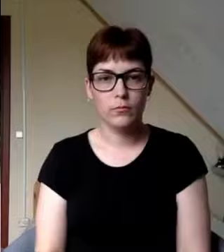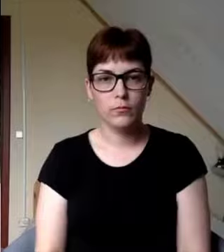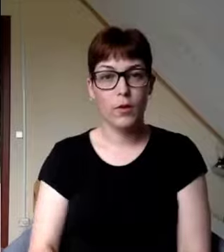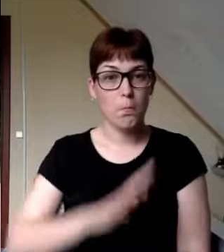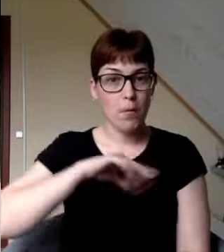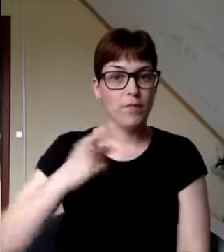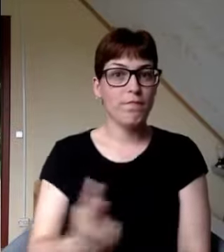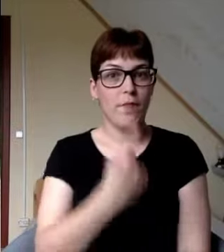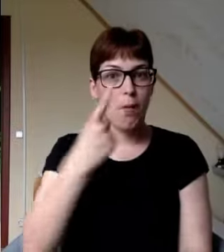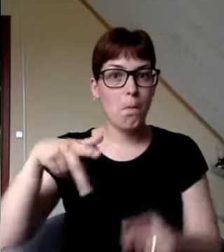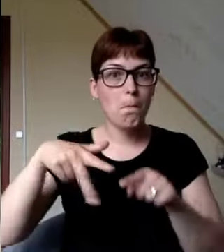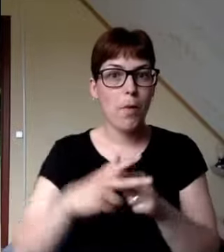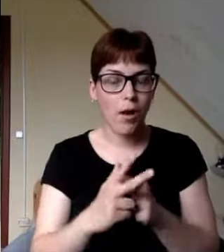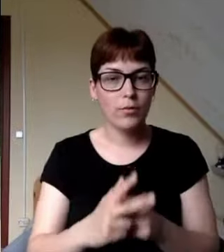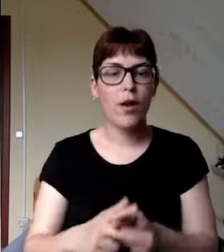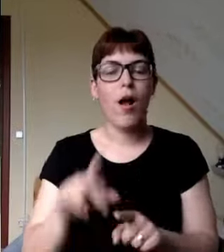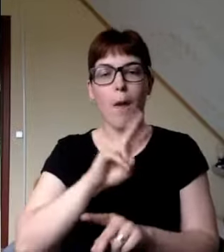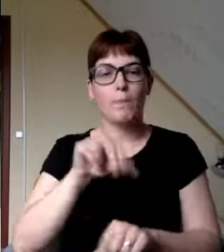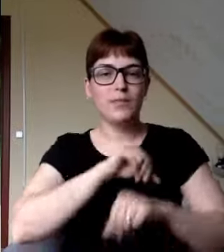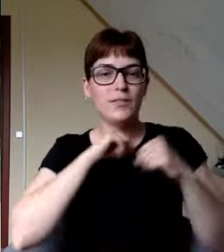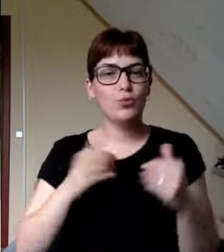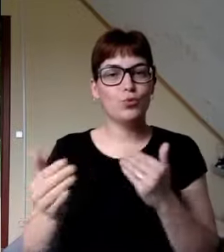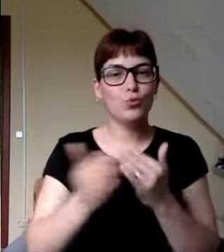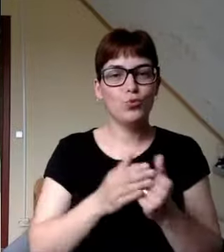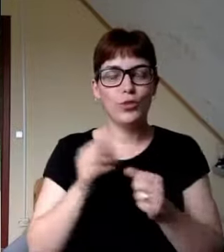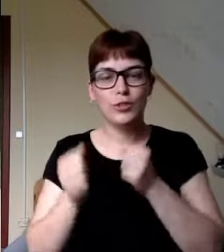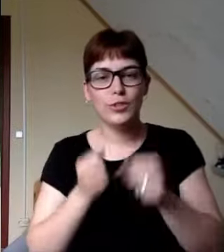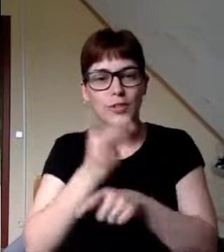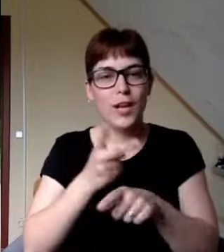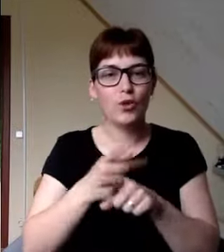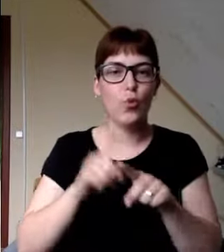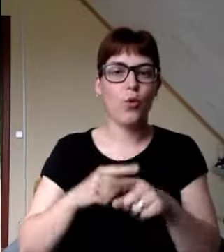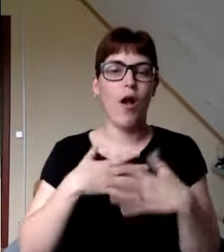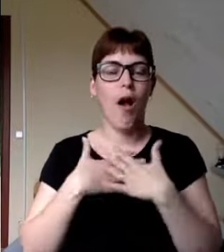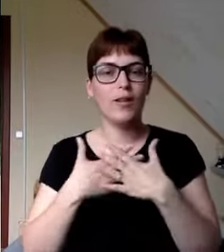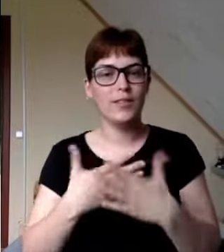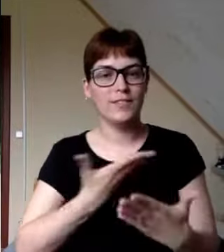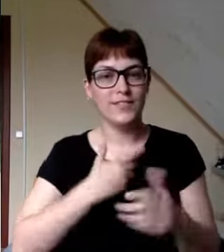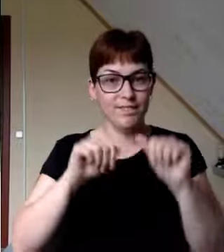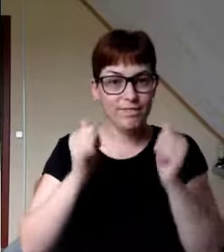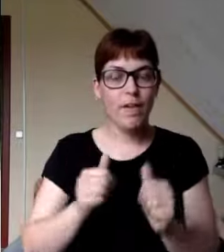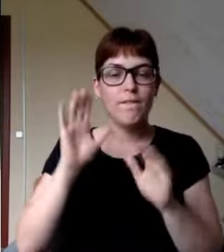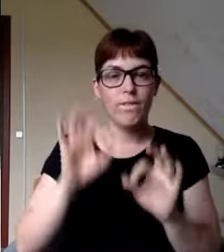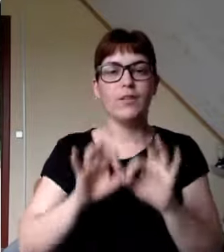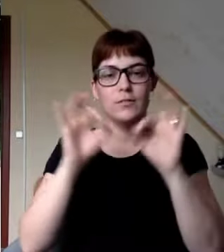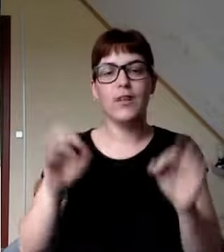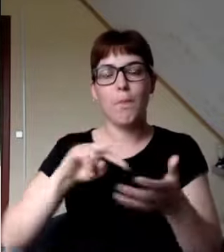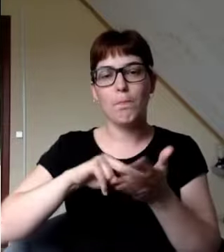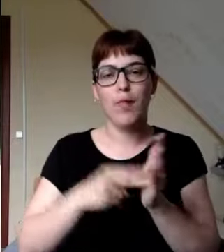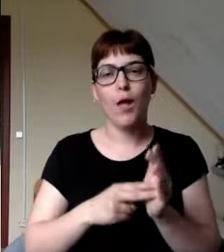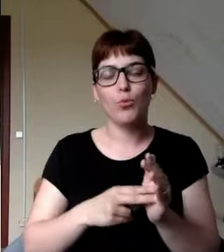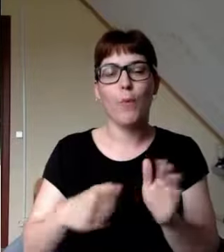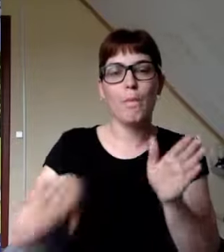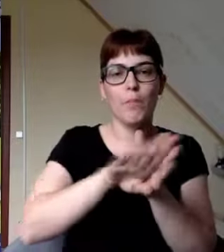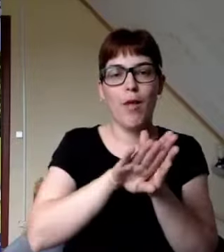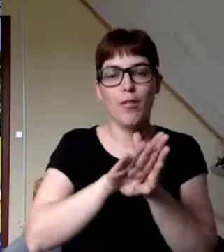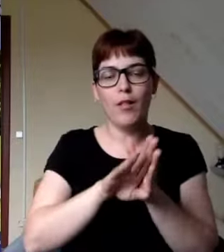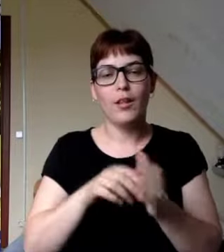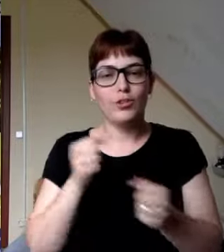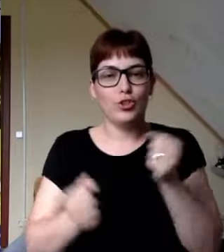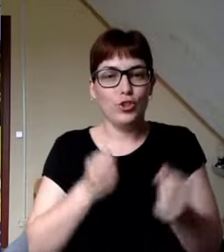Pēc gada pārtraukuma tie, sirdīto skriešanu un aktīvas dzīvesveica var plānot piedalīties skriešanas seriālā Pepera